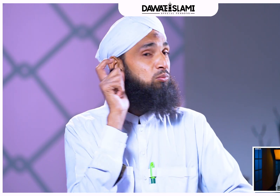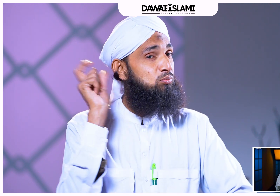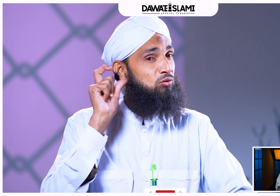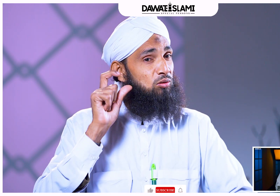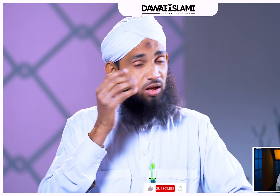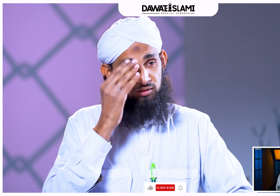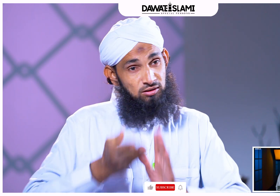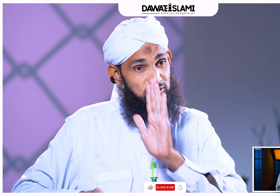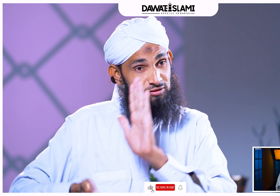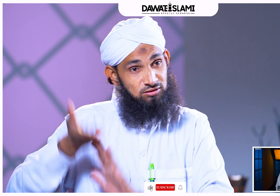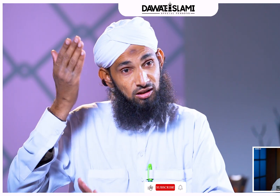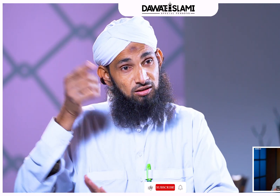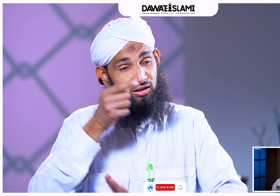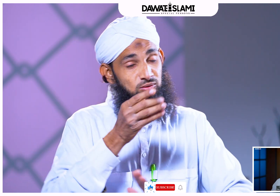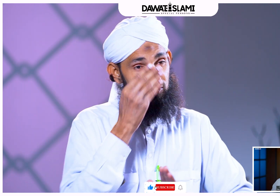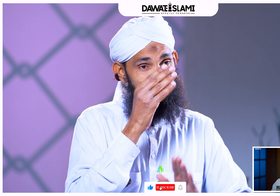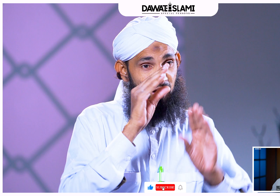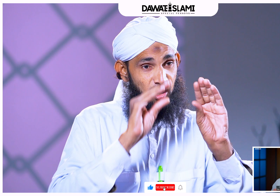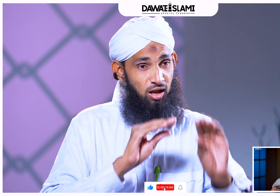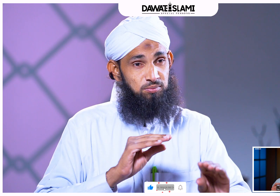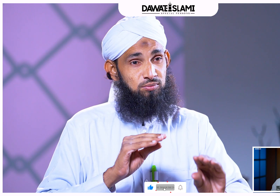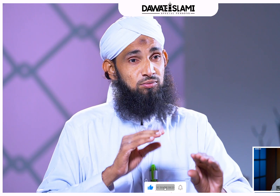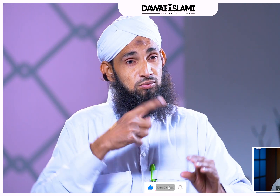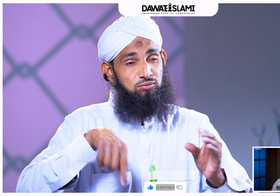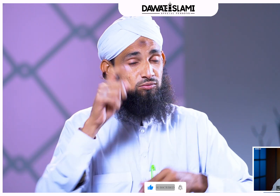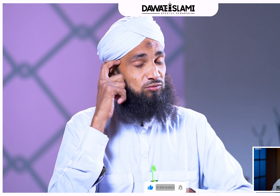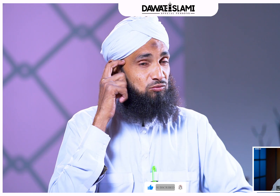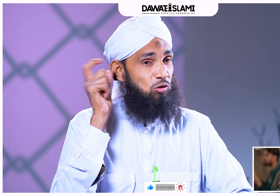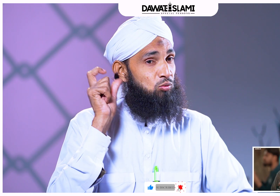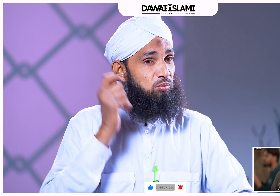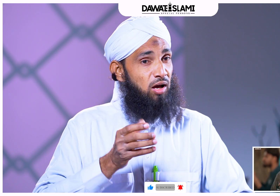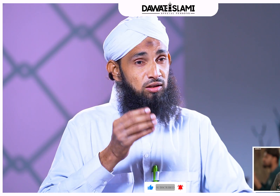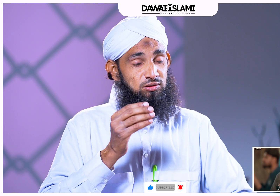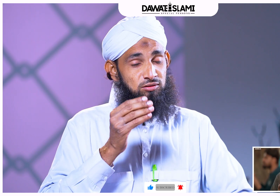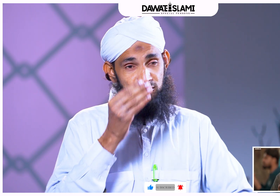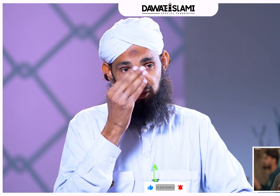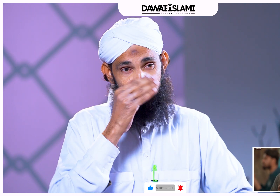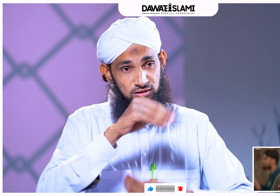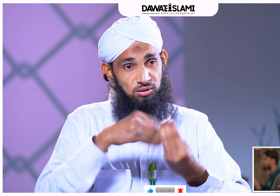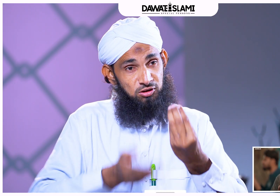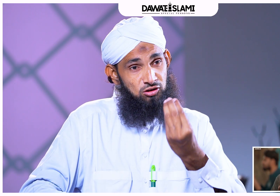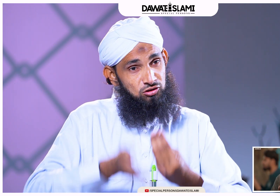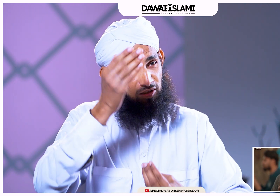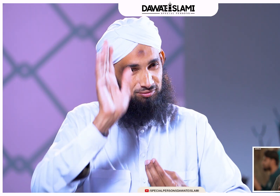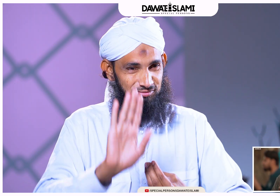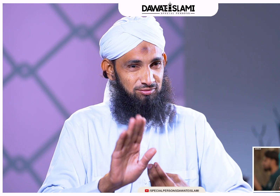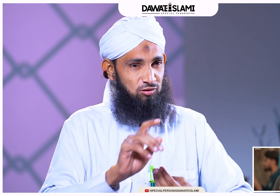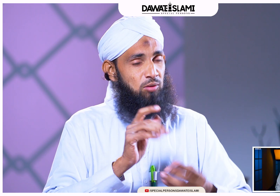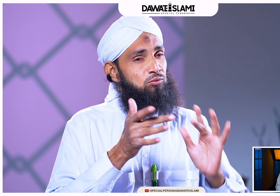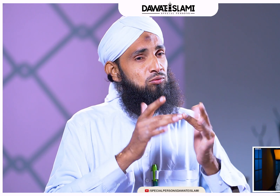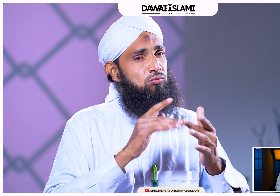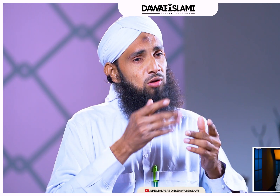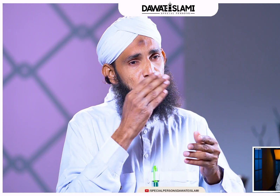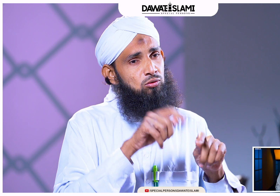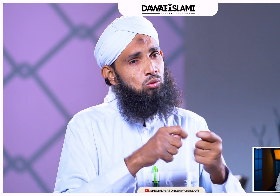کی عزت تجھ سے بڑھ کر ہے۔ تو جس مسلمان کی عزت کعبے سے بڑھ کر ہو تو کیا سوشل میڈیا پر اس کی عزت کی دھجیاں بکھیری جا سکتی